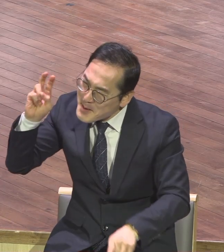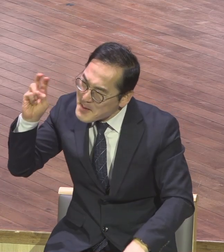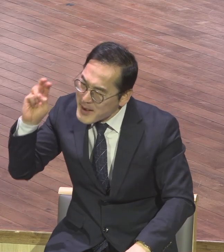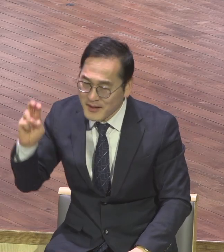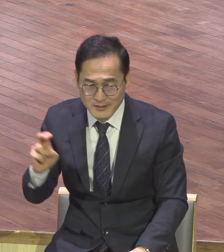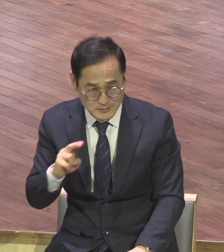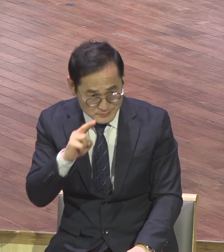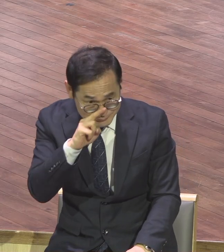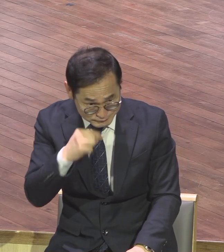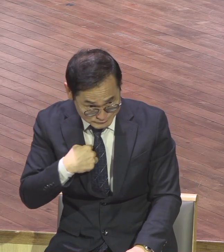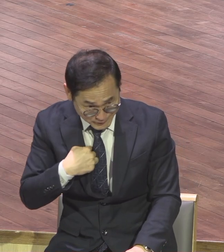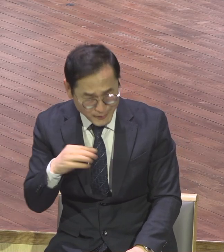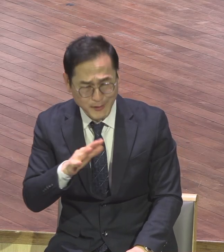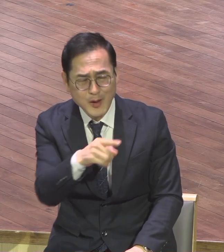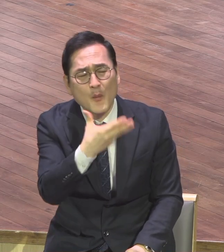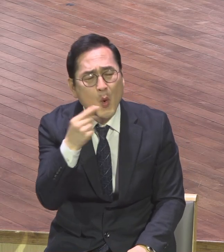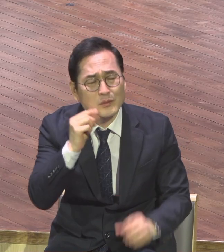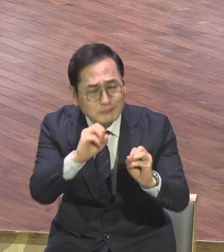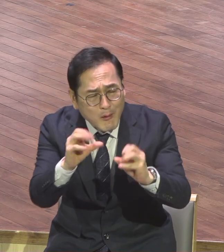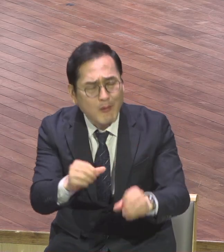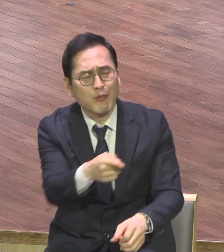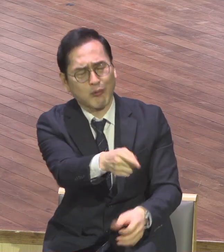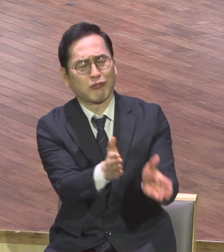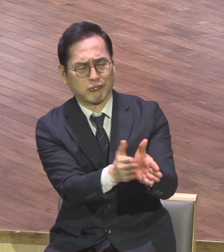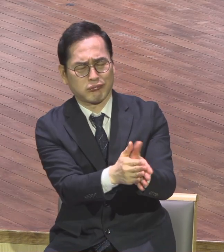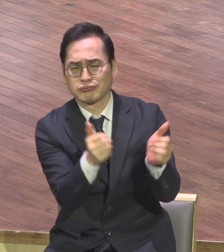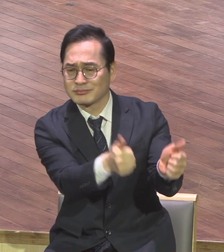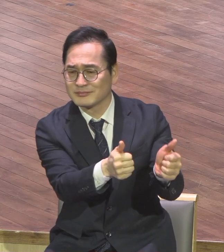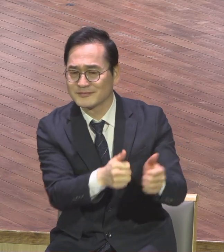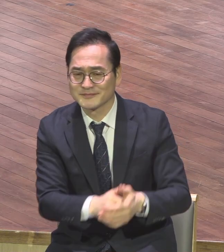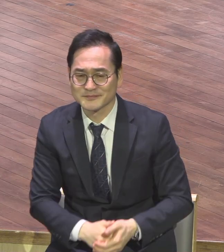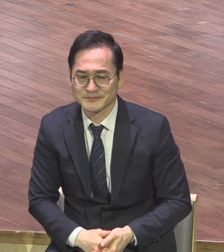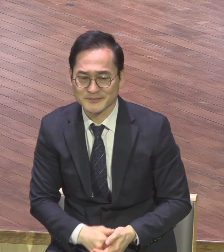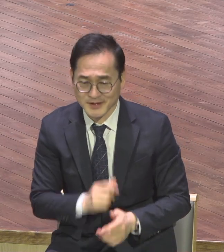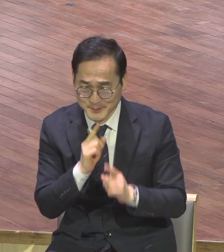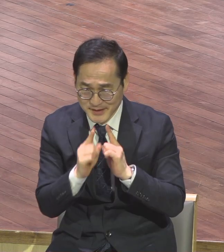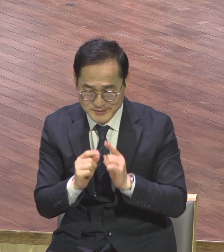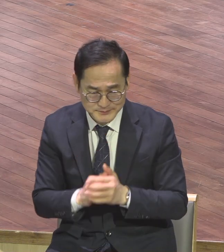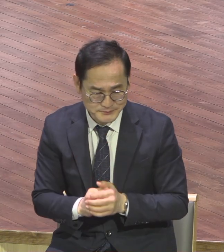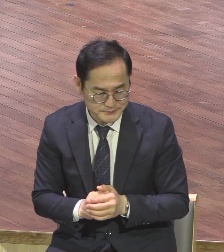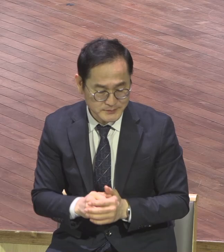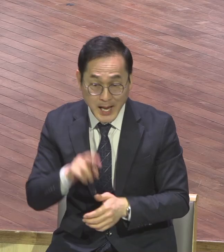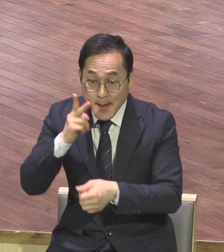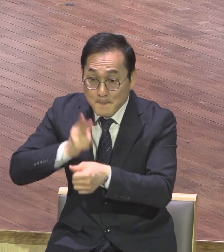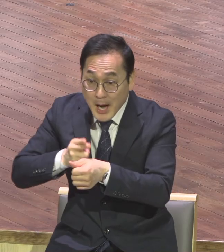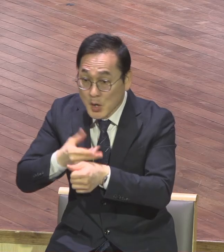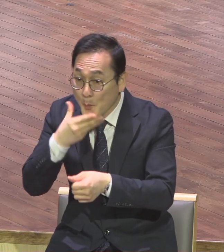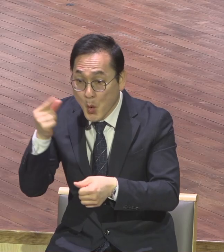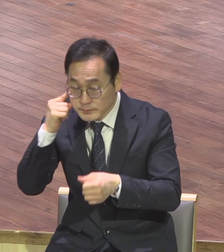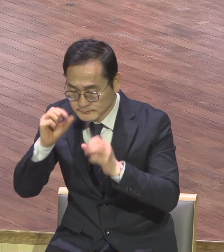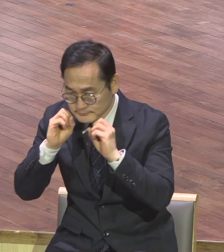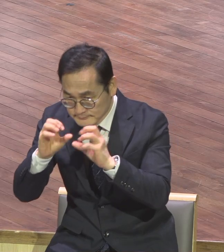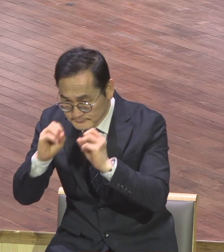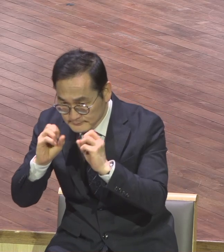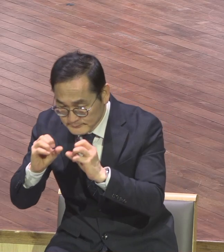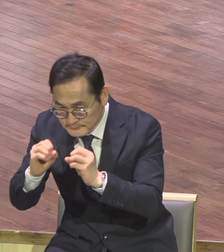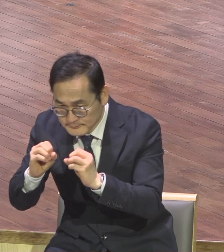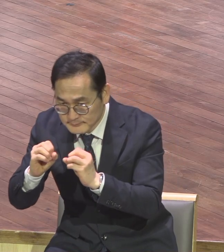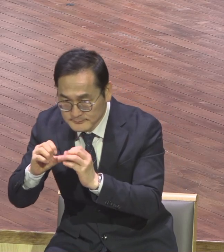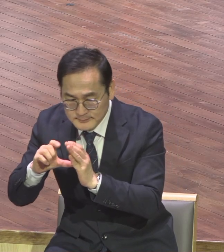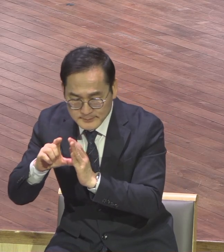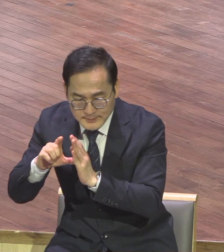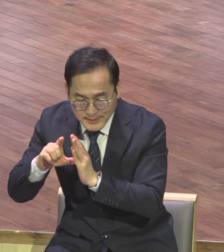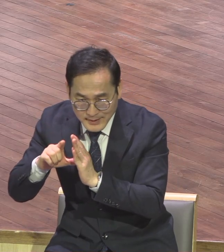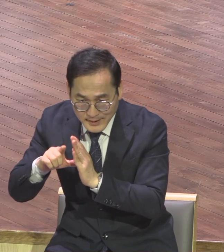반응입니다. 첫 번째 부르는 바울이 복음을 증거하다가 이